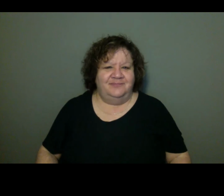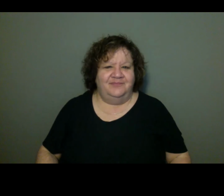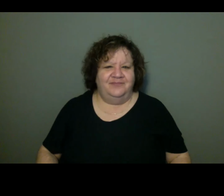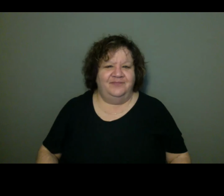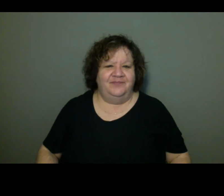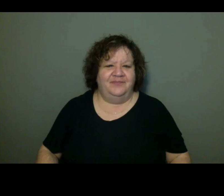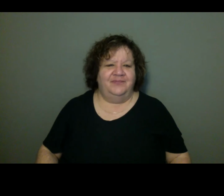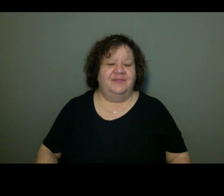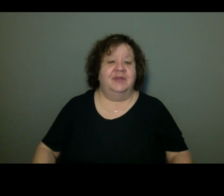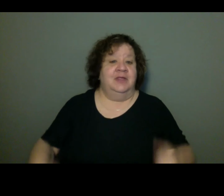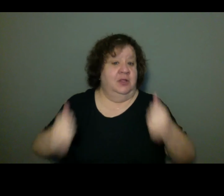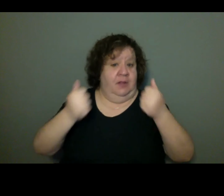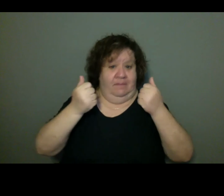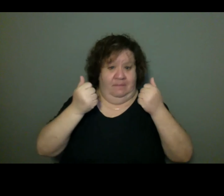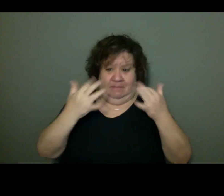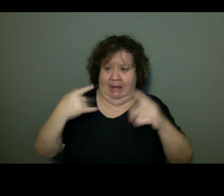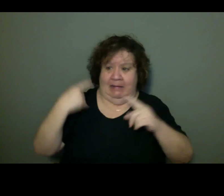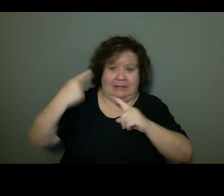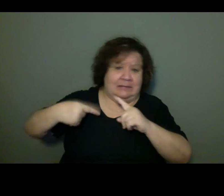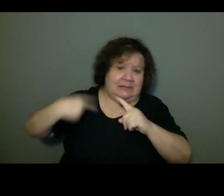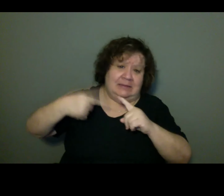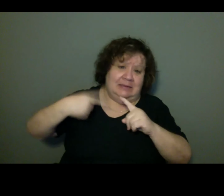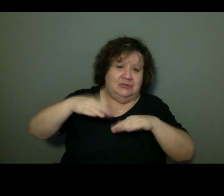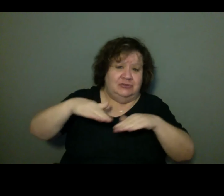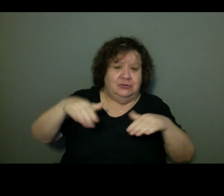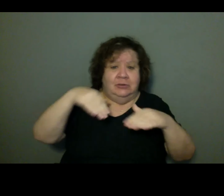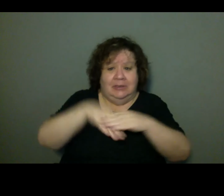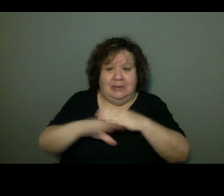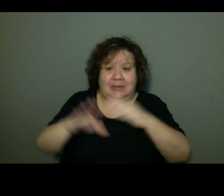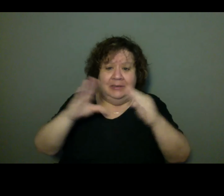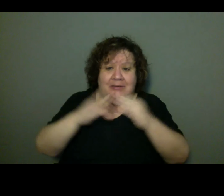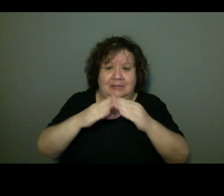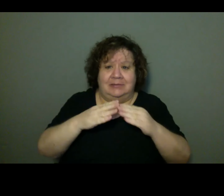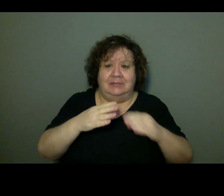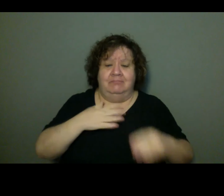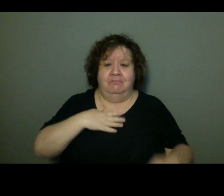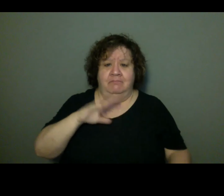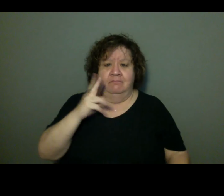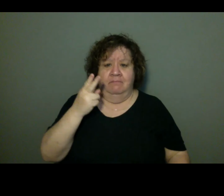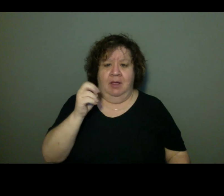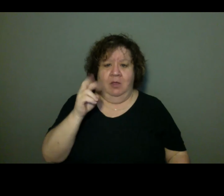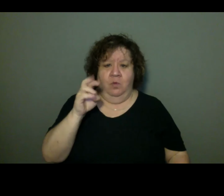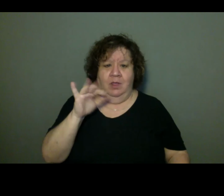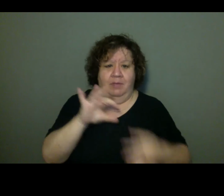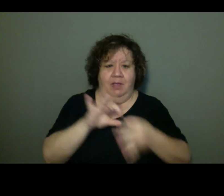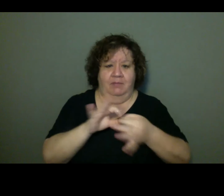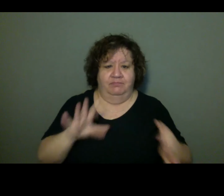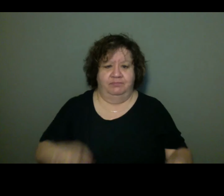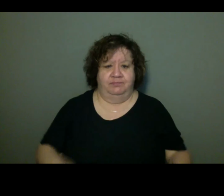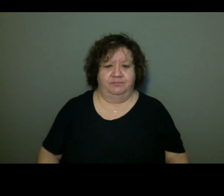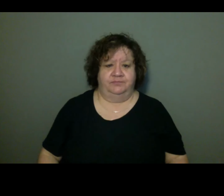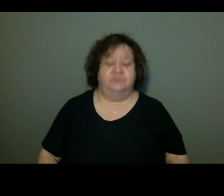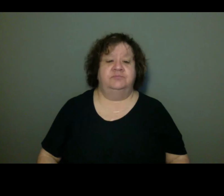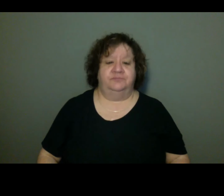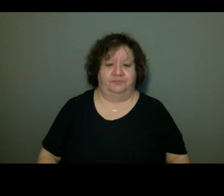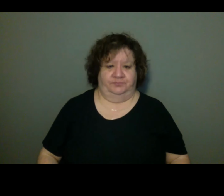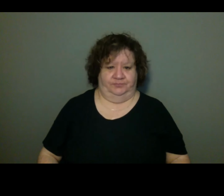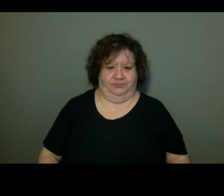adultos en centros o instituciones. Se empezó el grupo con testimonios